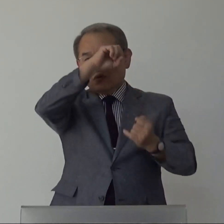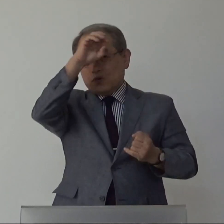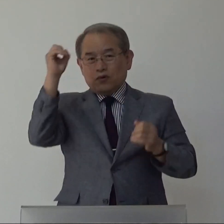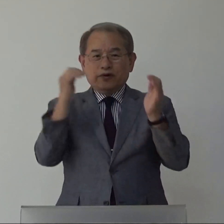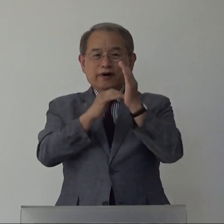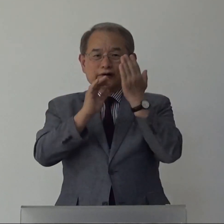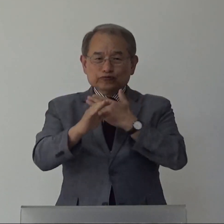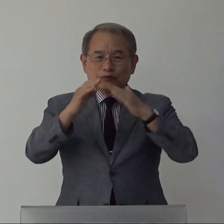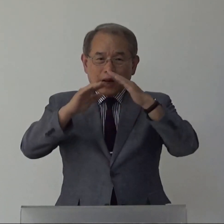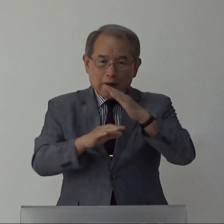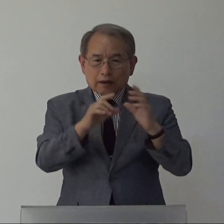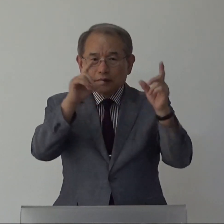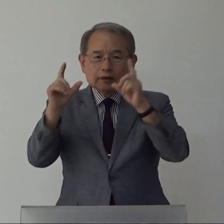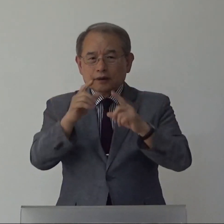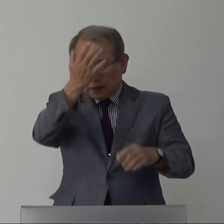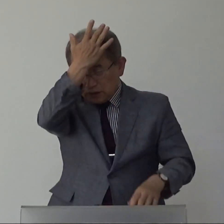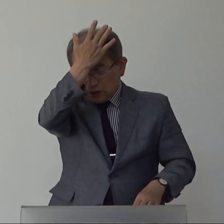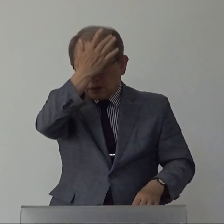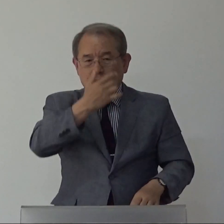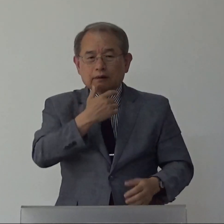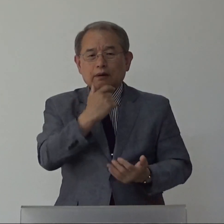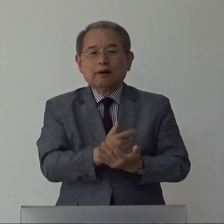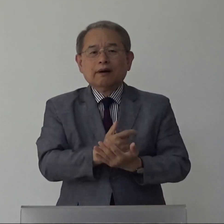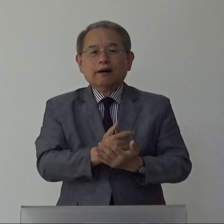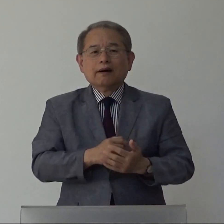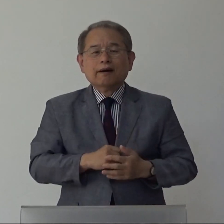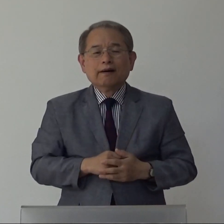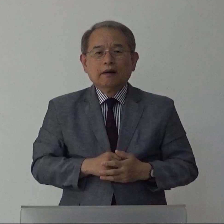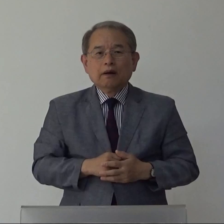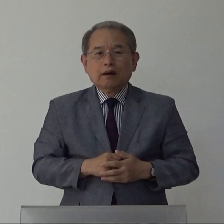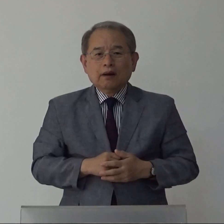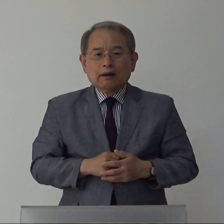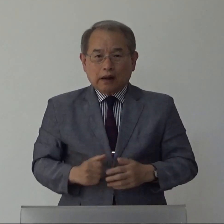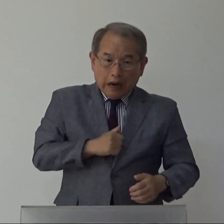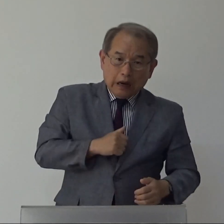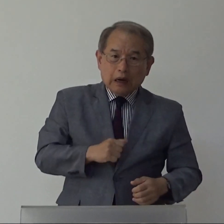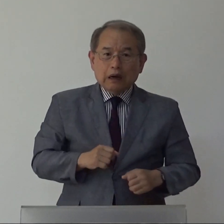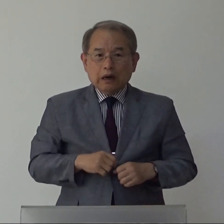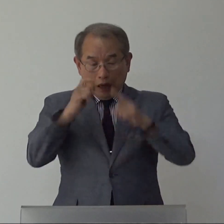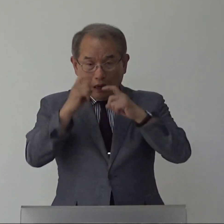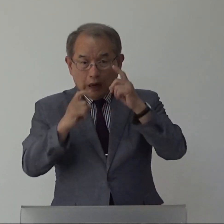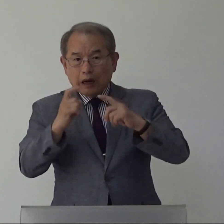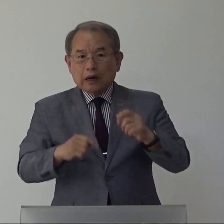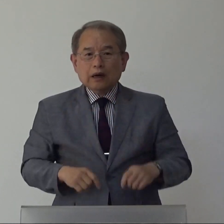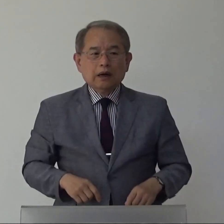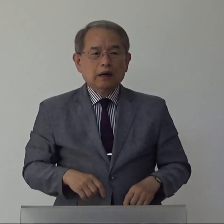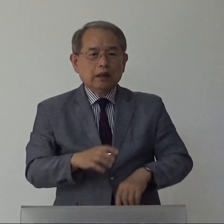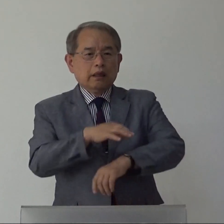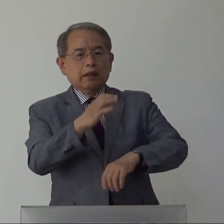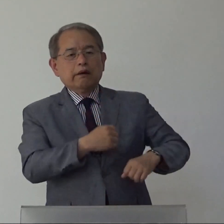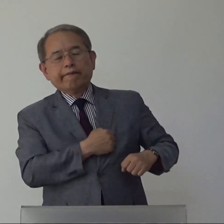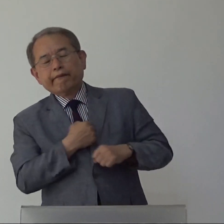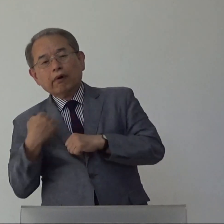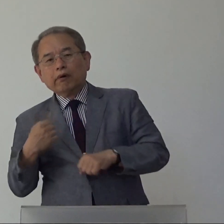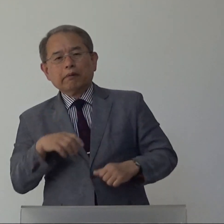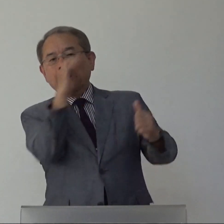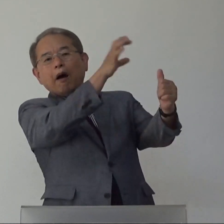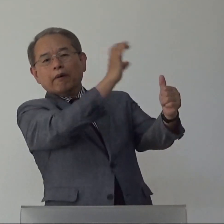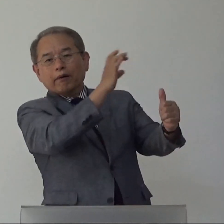많았고 그랬는데 결혼하고 나서는 속았다, 맙소사, 화도